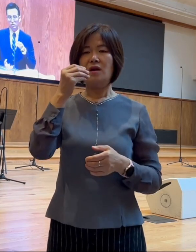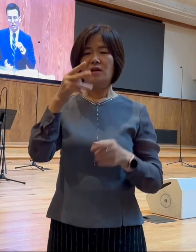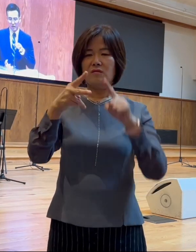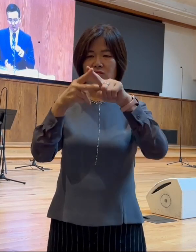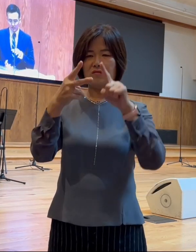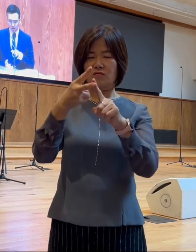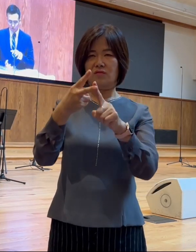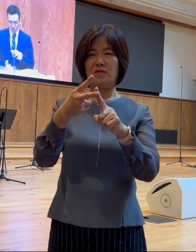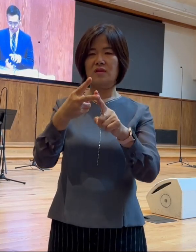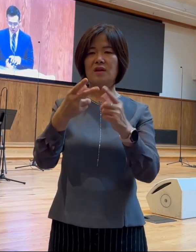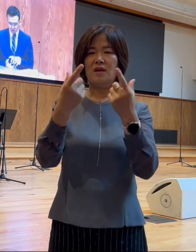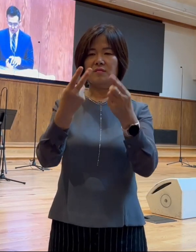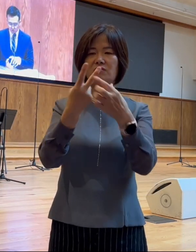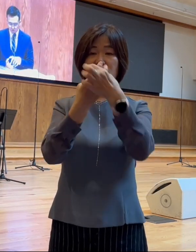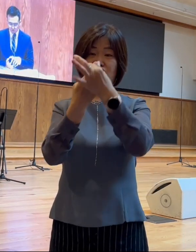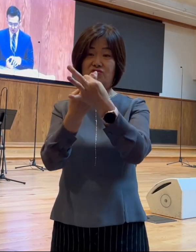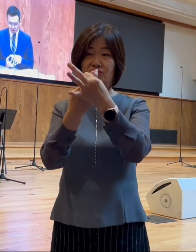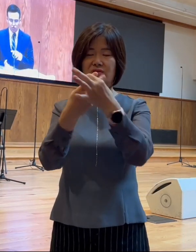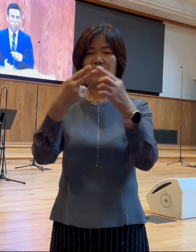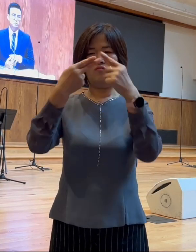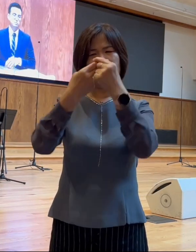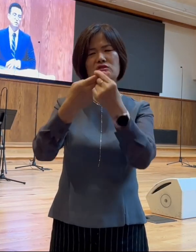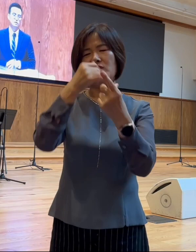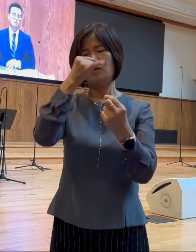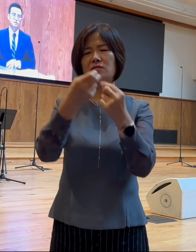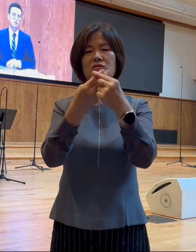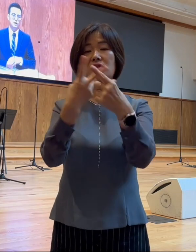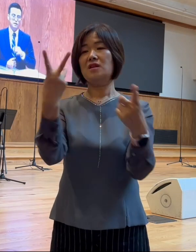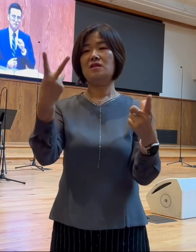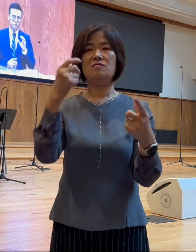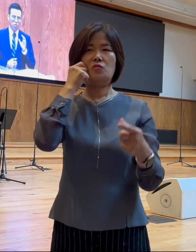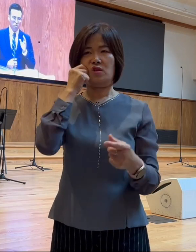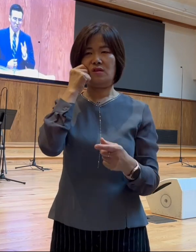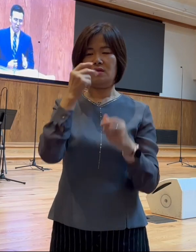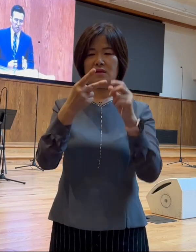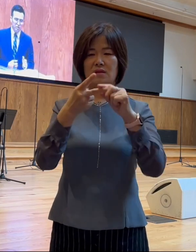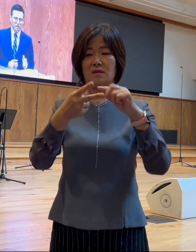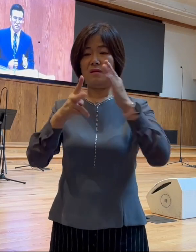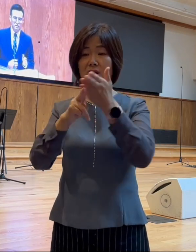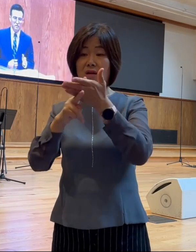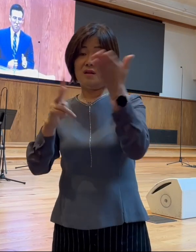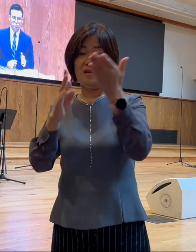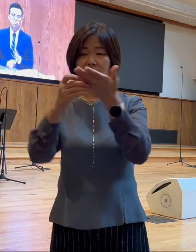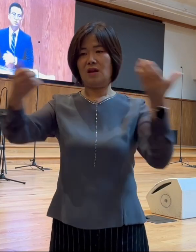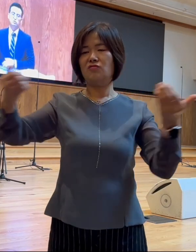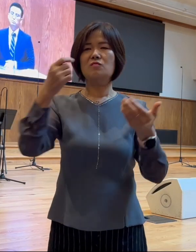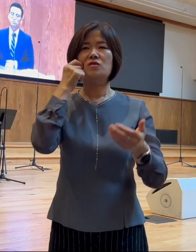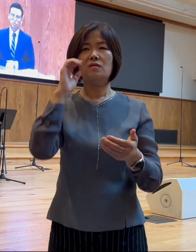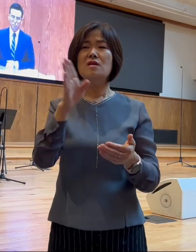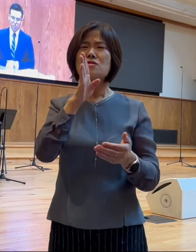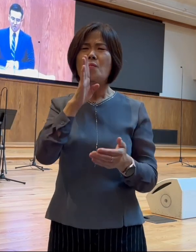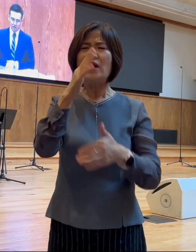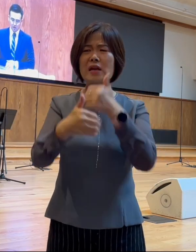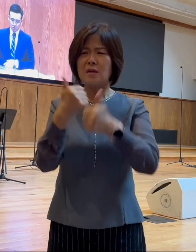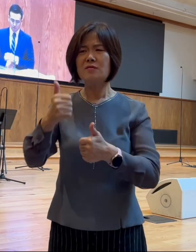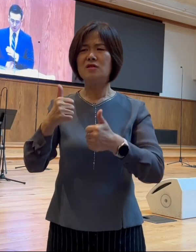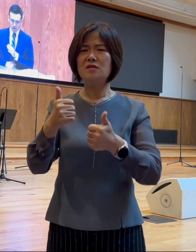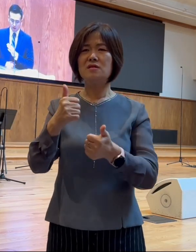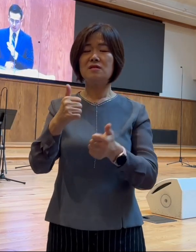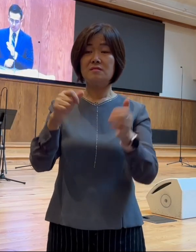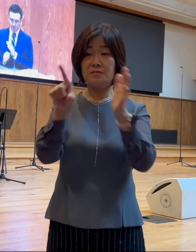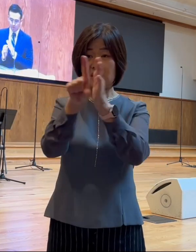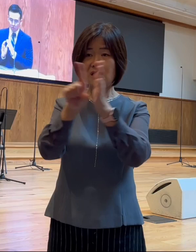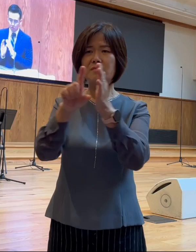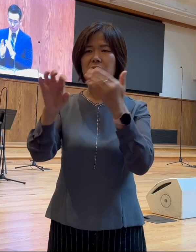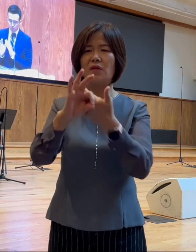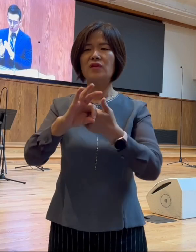둘은 한 쌍으로 묶여 있고 뗄 수 없습니다. 하나님을 정말 신뢰하지 않는다면 순종할 수 없고요, 정말